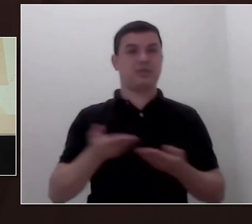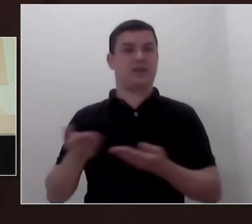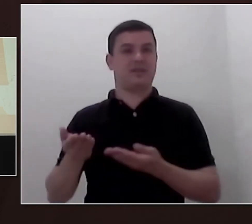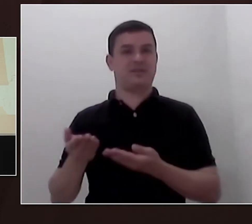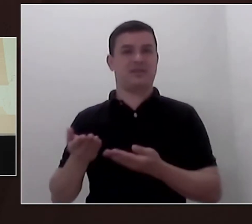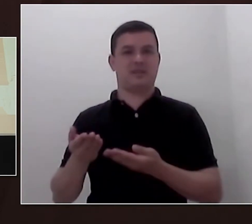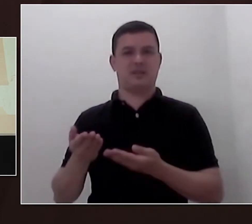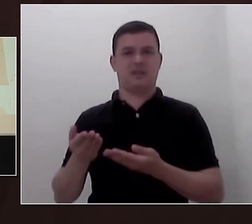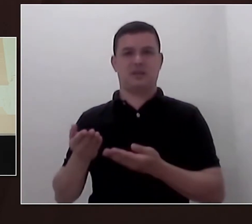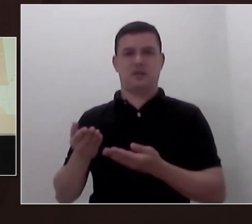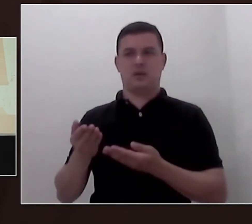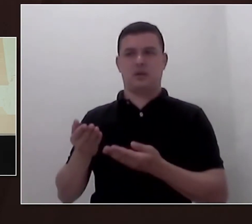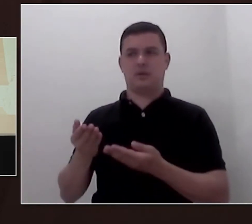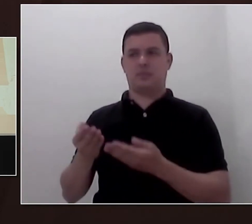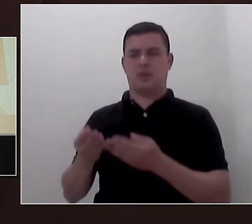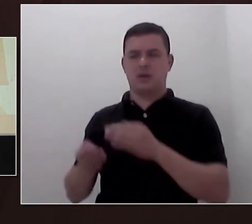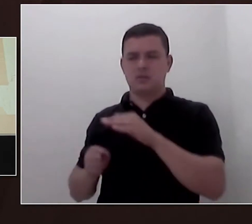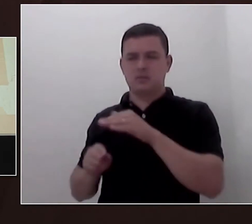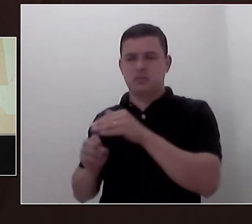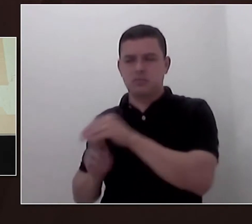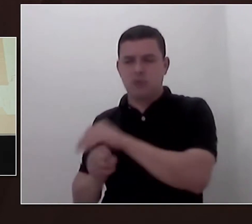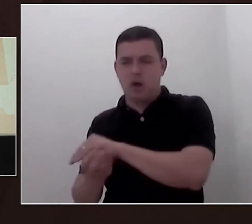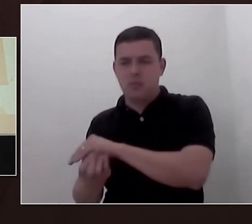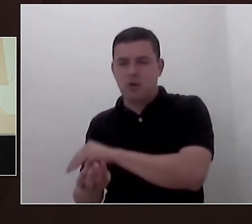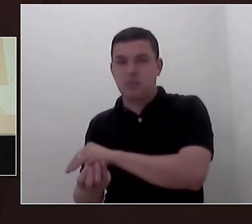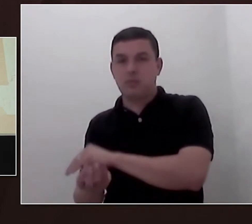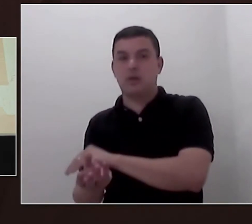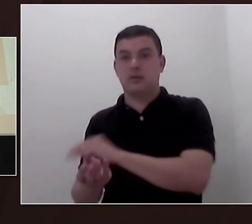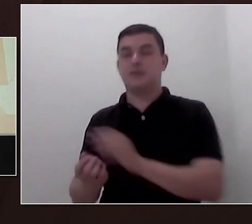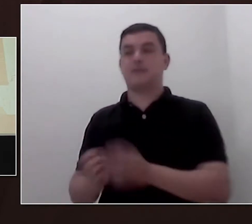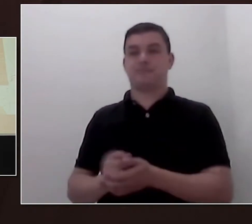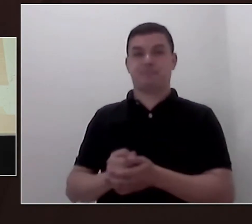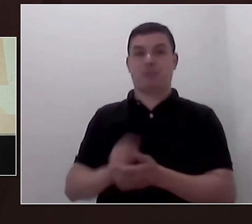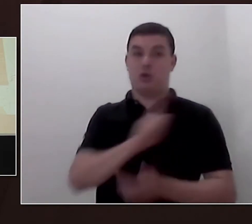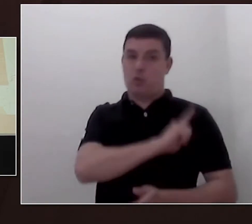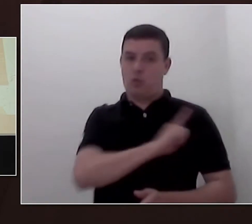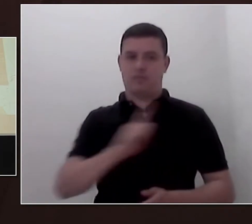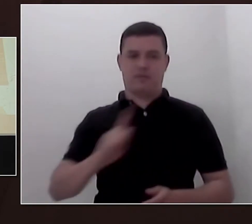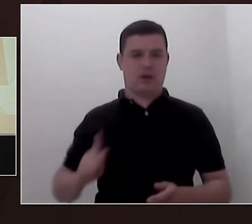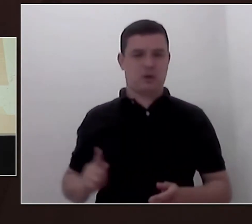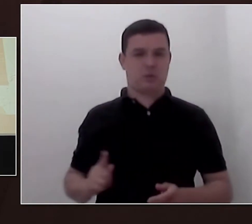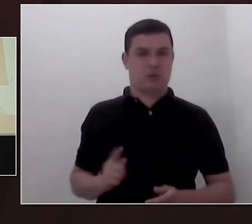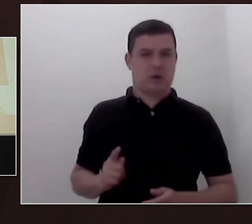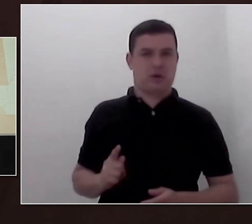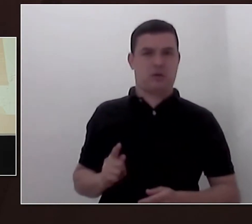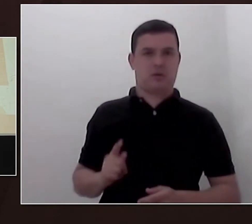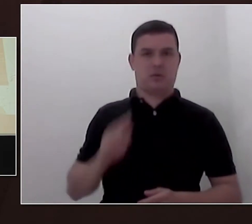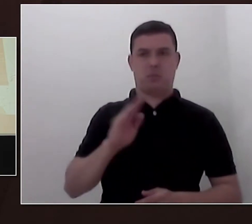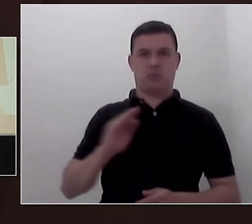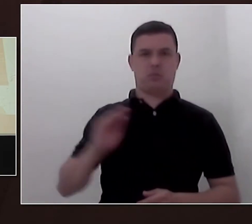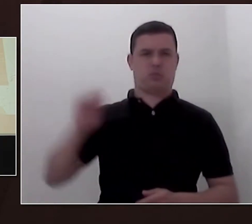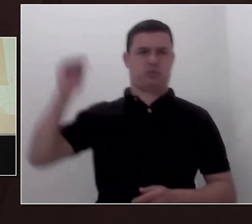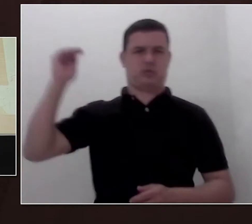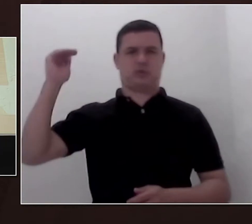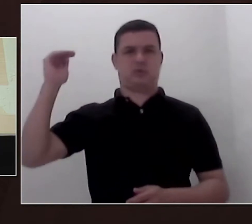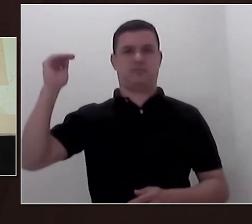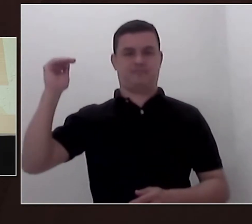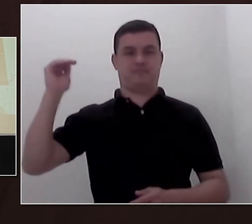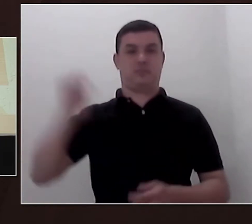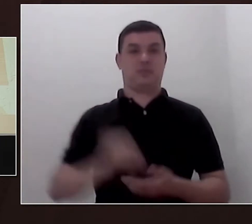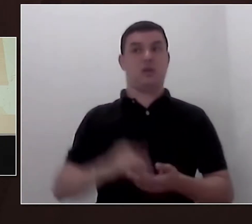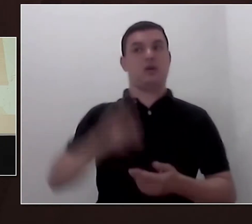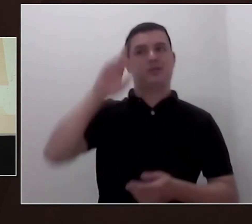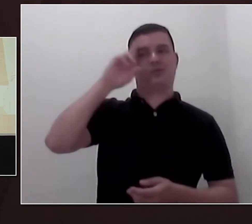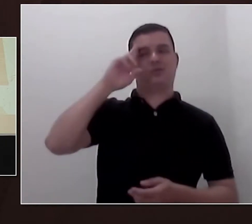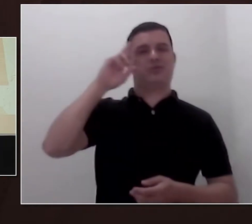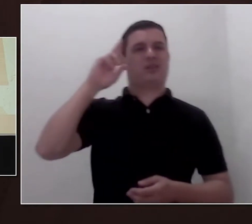ruim, né? A mão do Senhor se voltou contra eles. O Senhor não se agradou com isso, pois